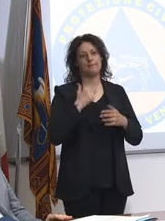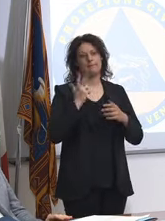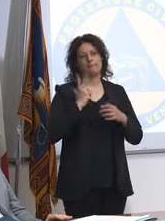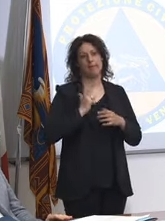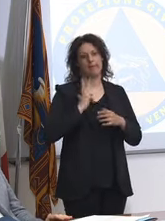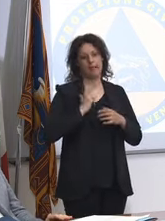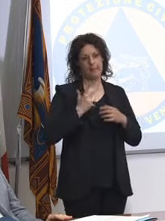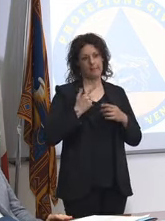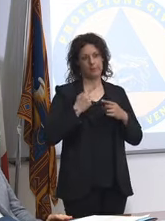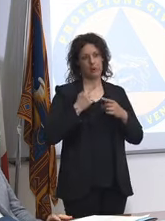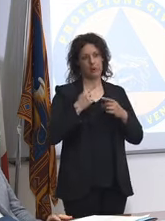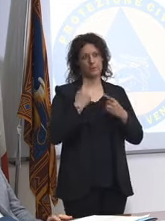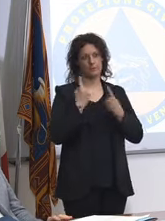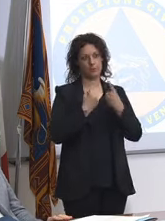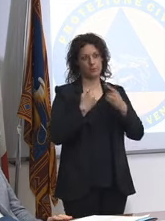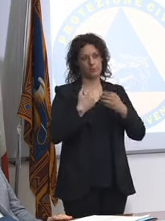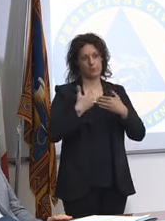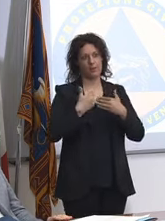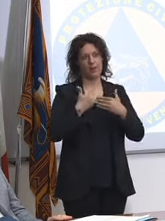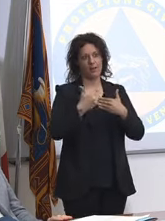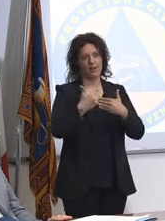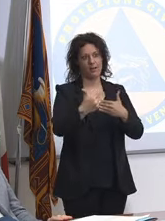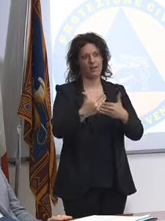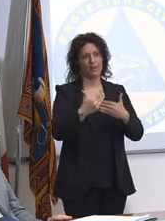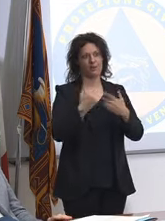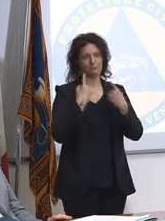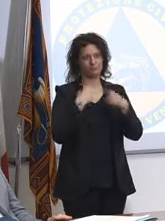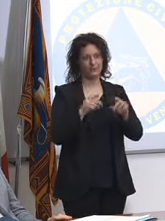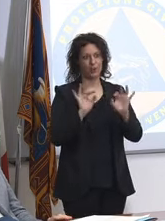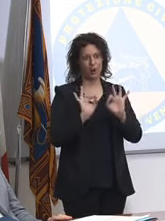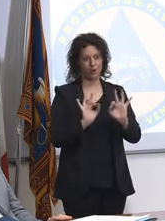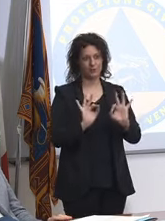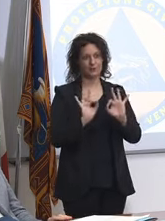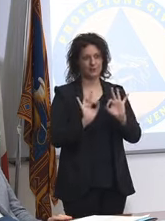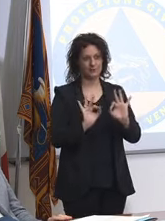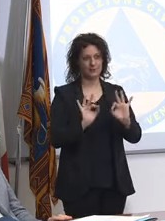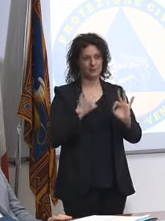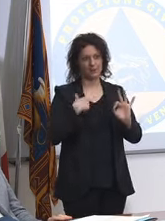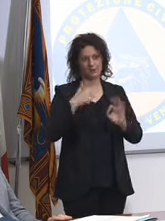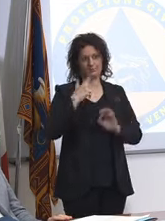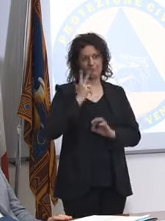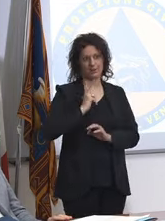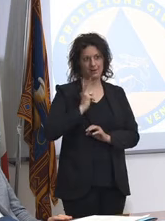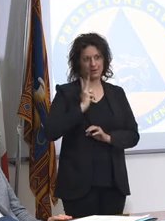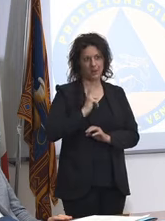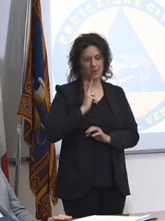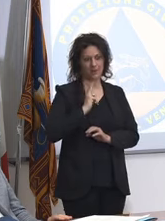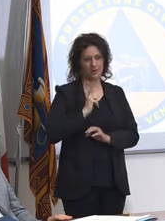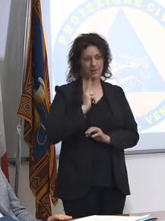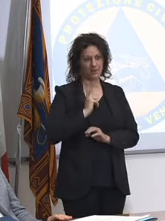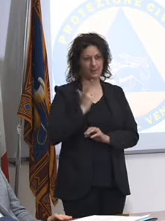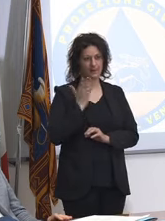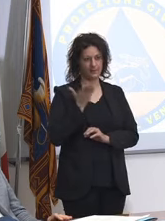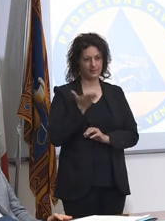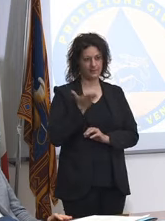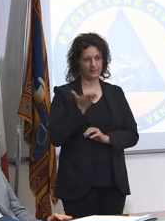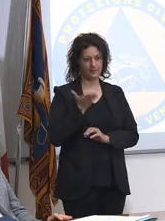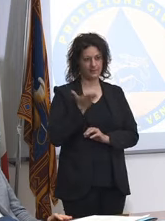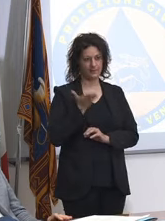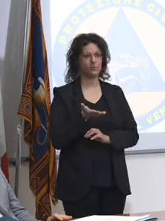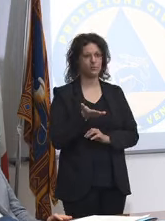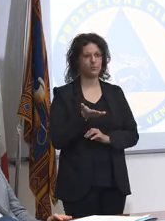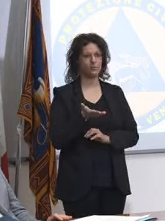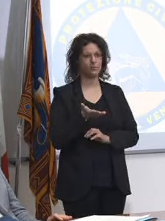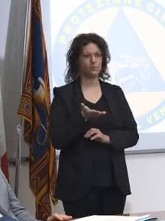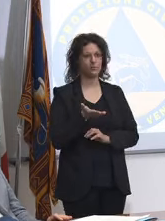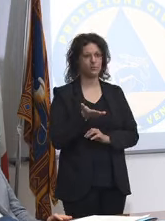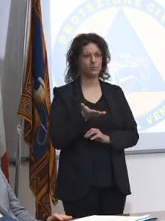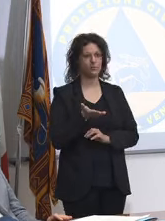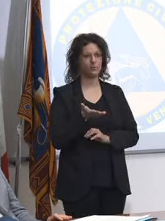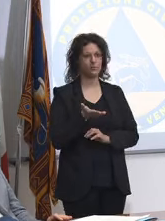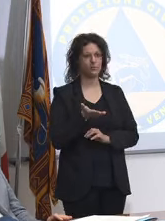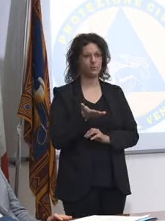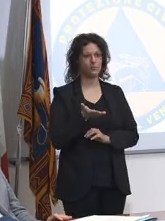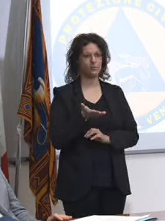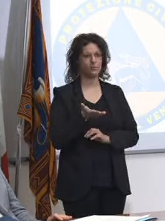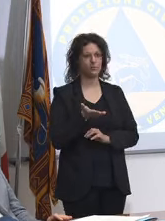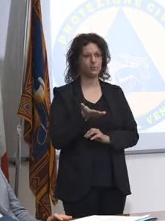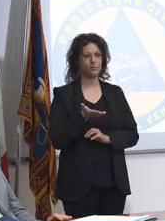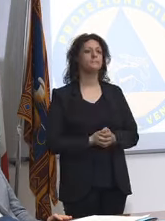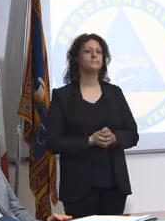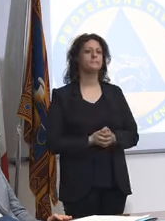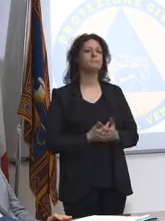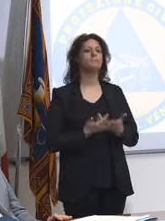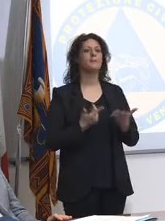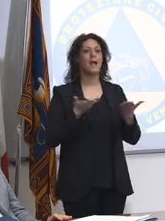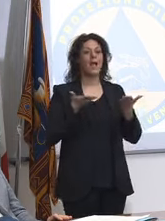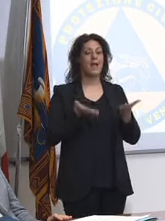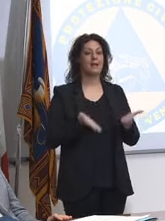continuino ad andare con la stessa frequenza con cui insomma e con la stessa dinamicità con cui si stanno presentando,